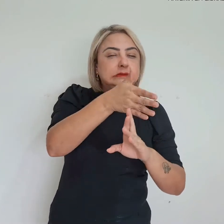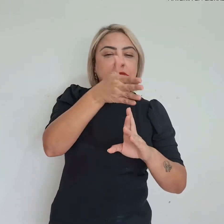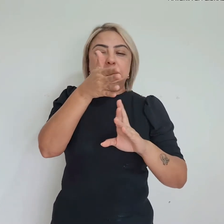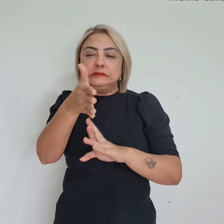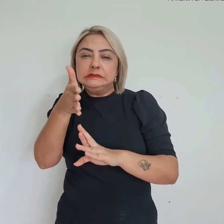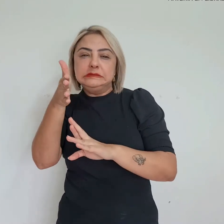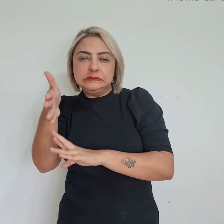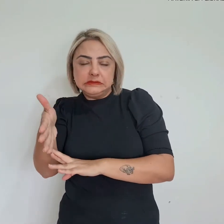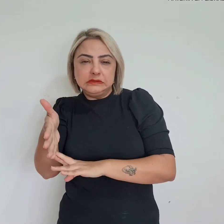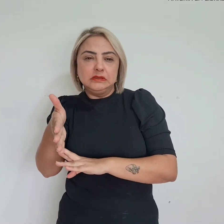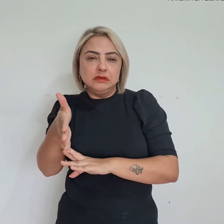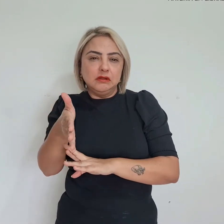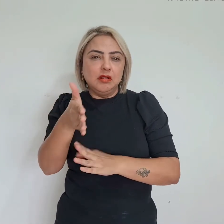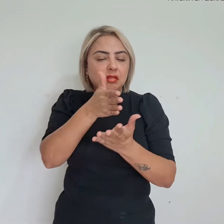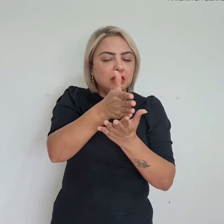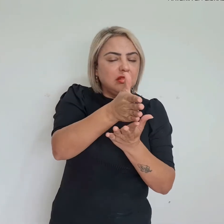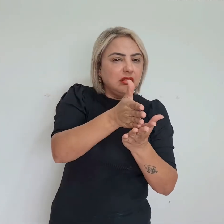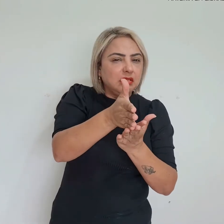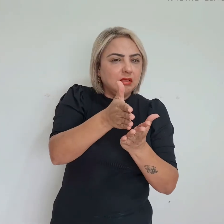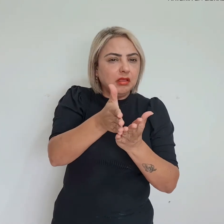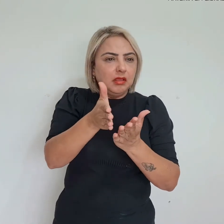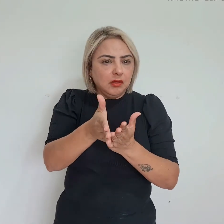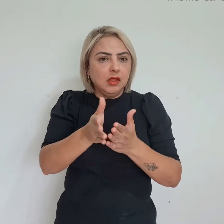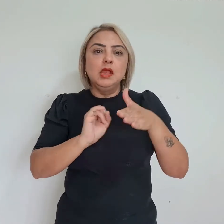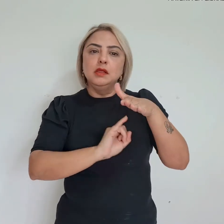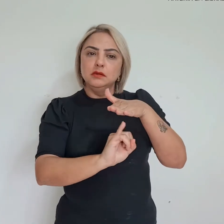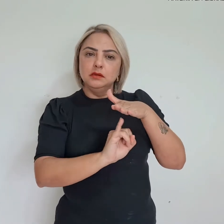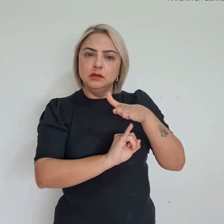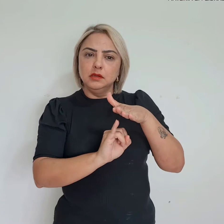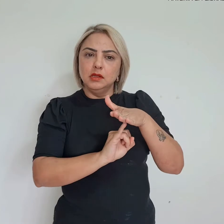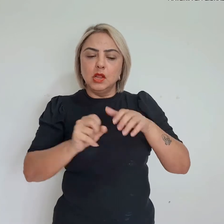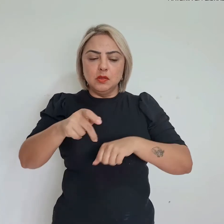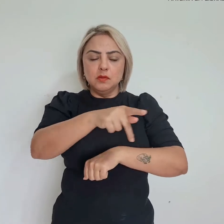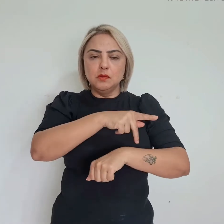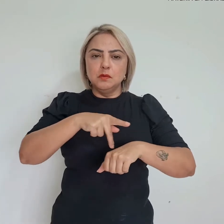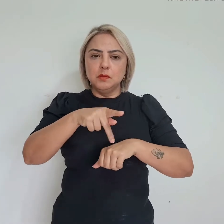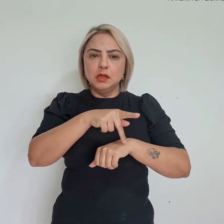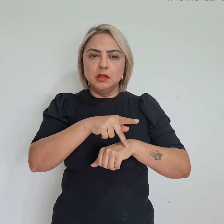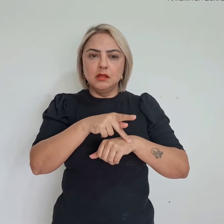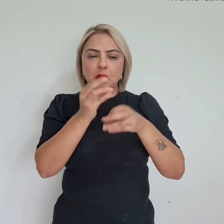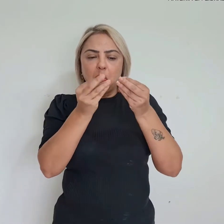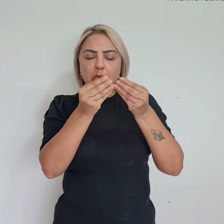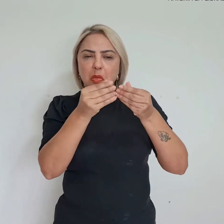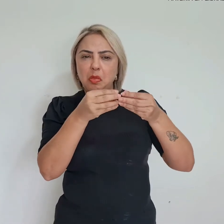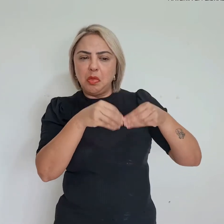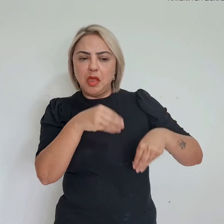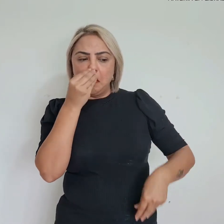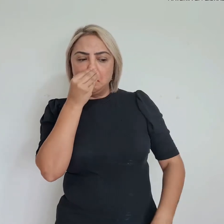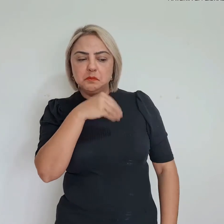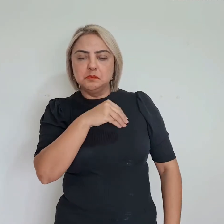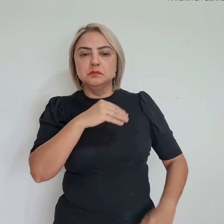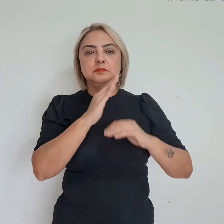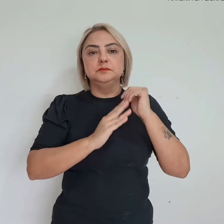e até mesmo diretamente, instituem no país a precarização da